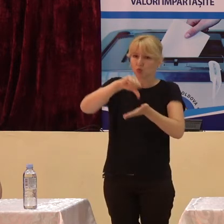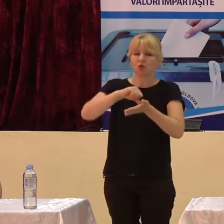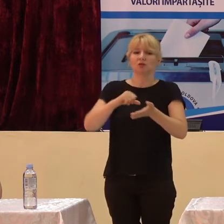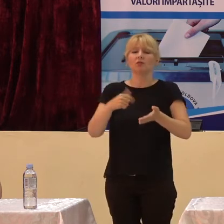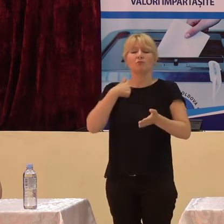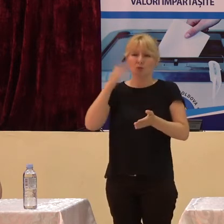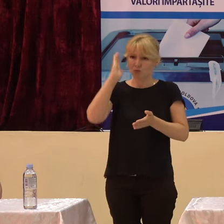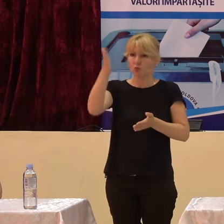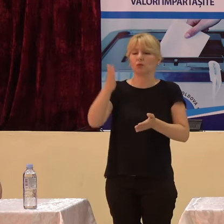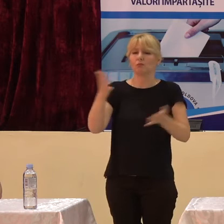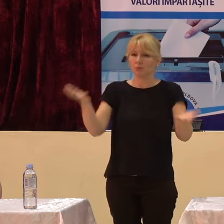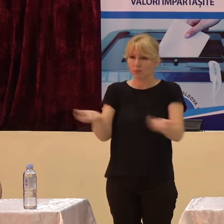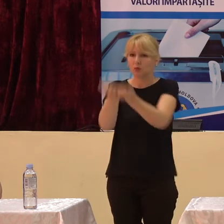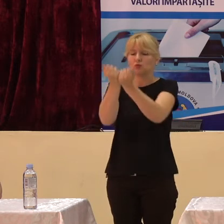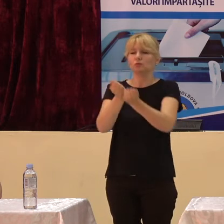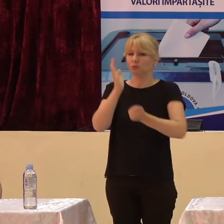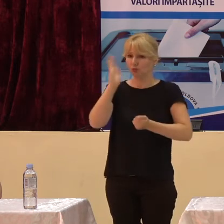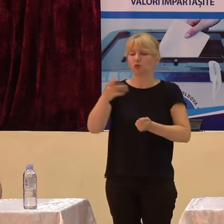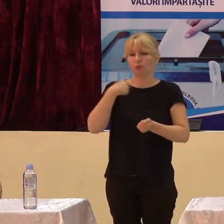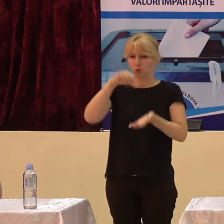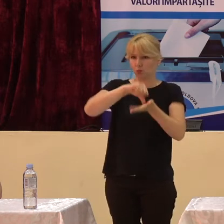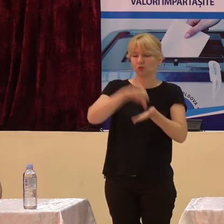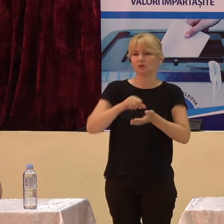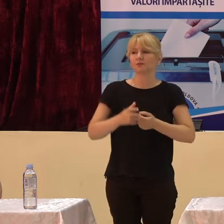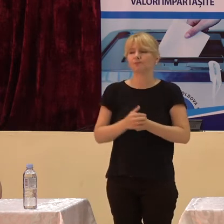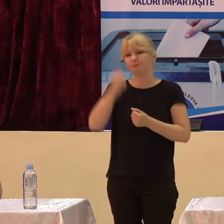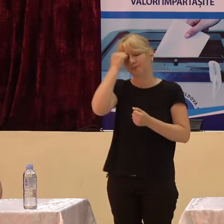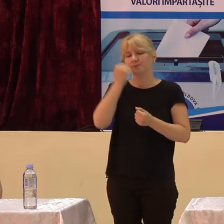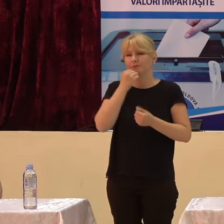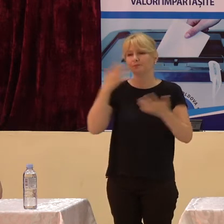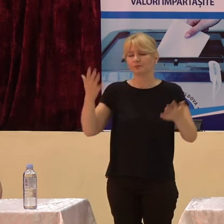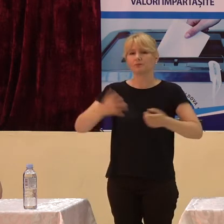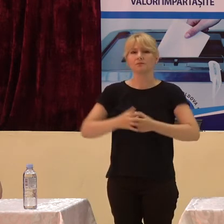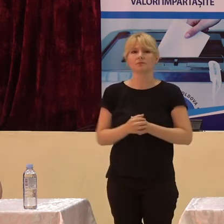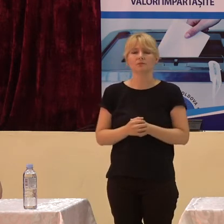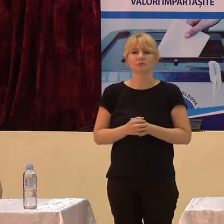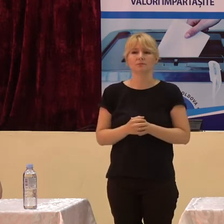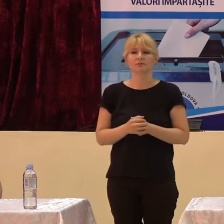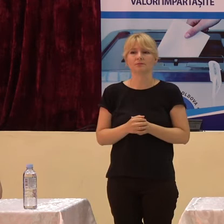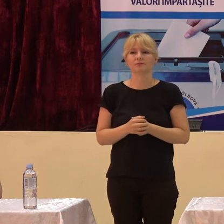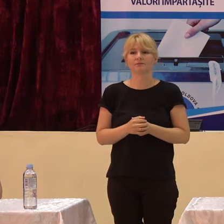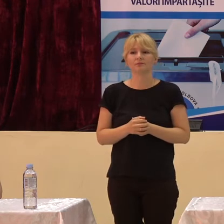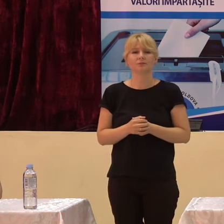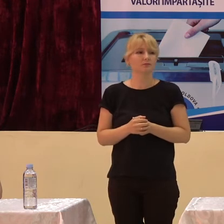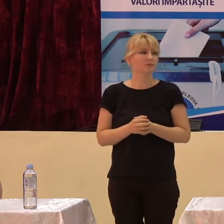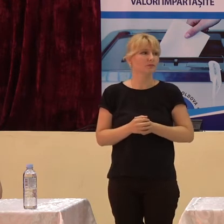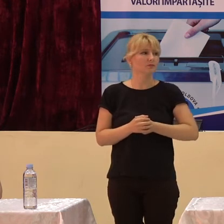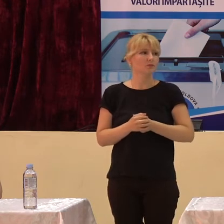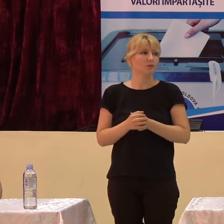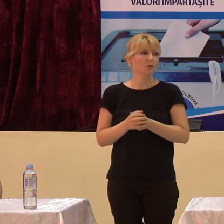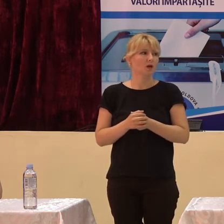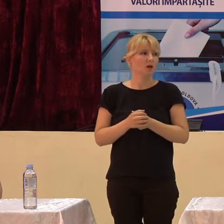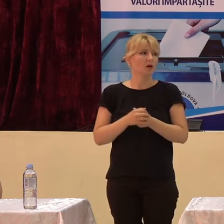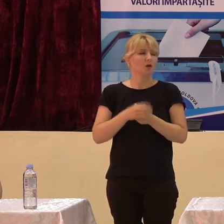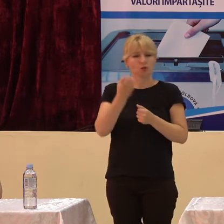fi alături de dumneavoastră și vă vom sprijini. Mulțumesc! Vă mulțumim și noi! Mulțumim! Da, și avem și